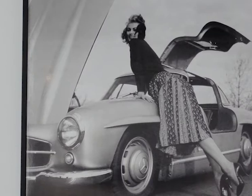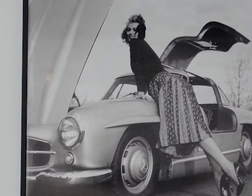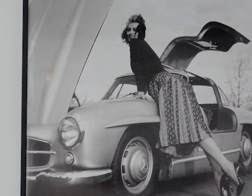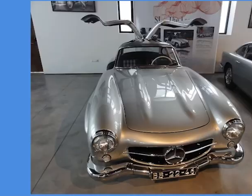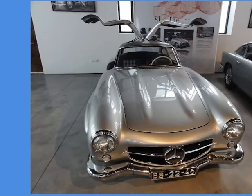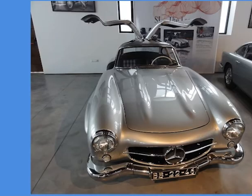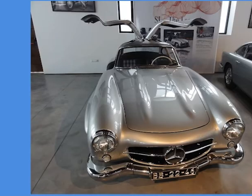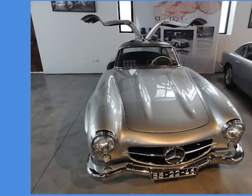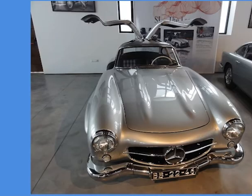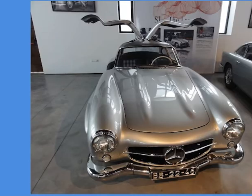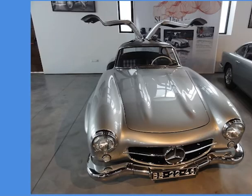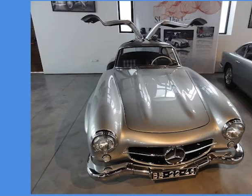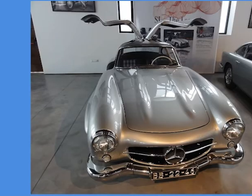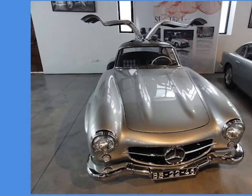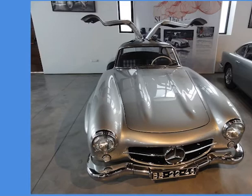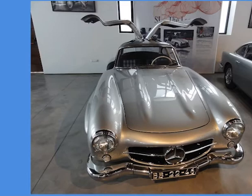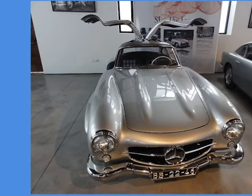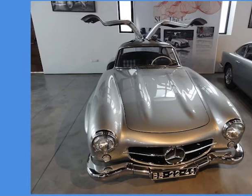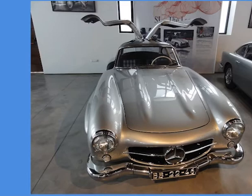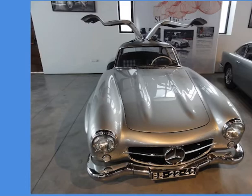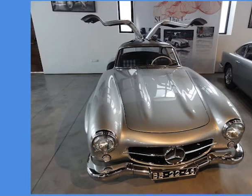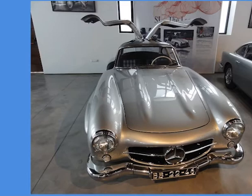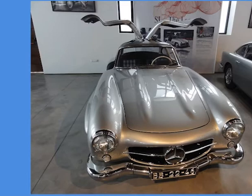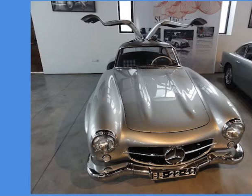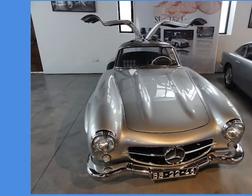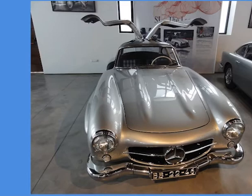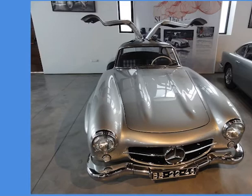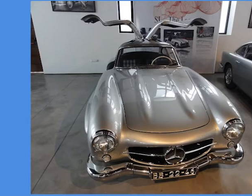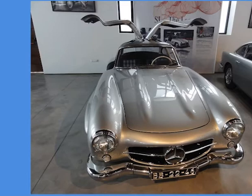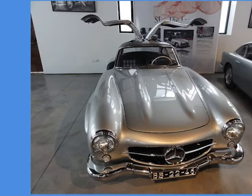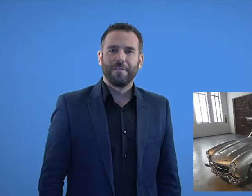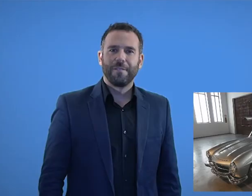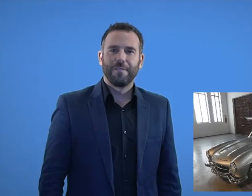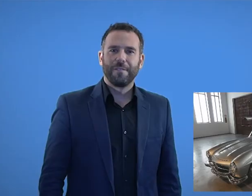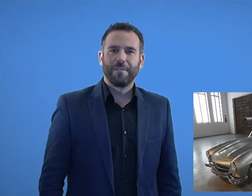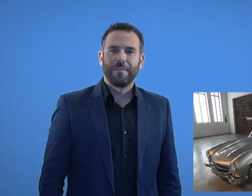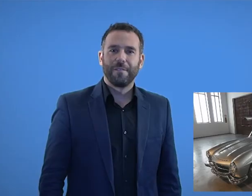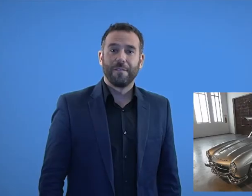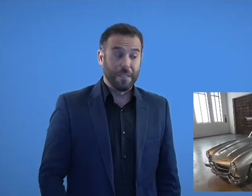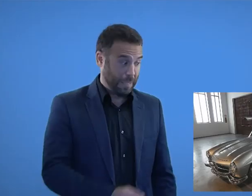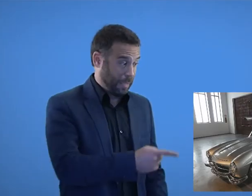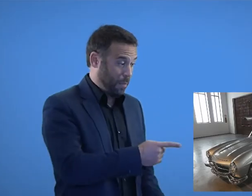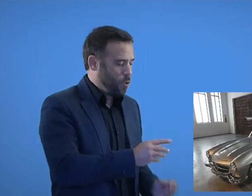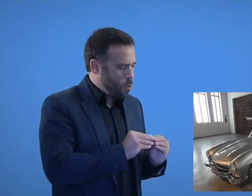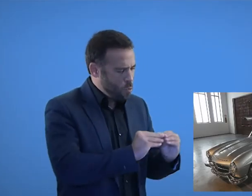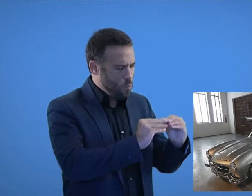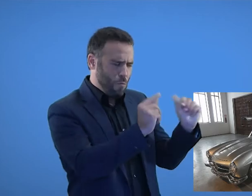300 sl alas de gaviota la leyenda nacido para ganar prácticamente